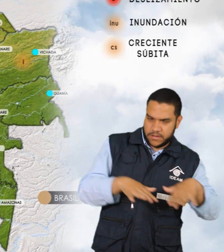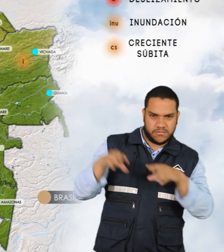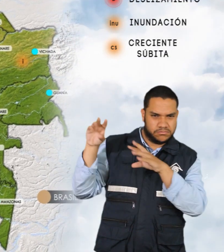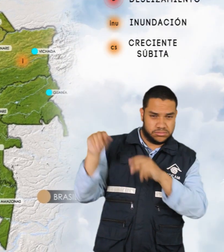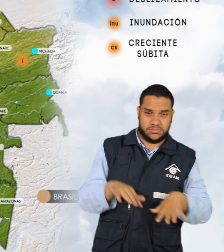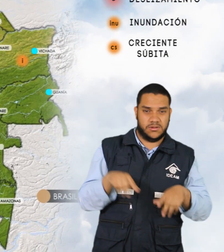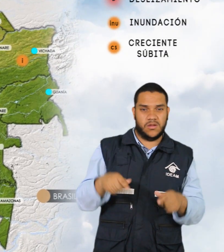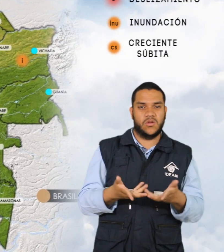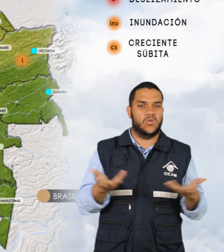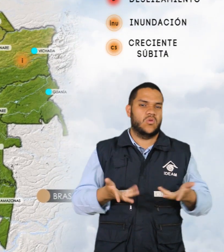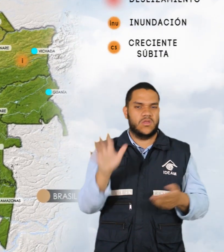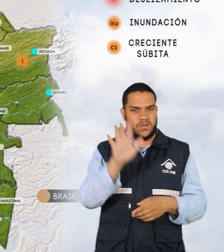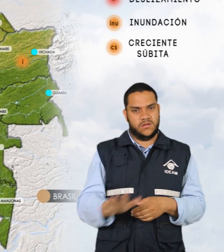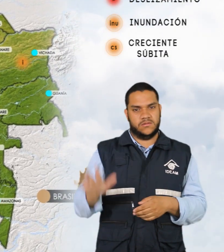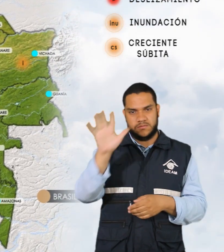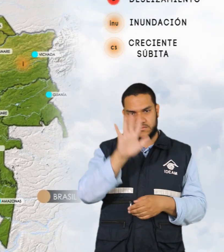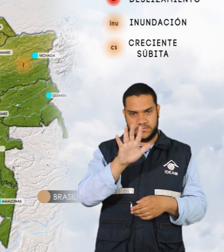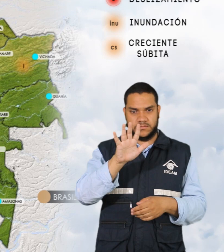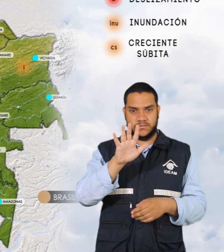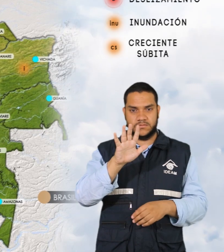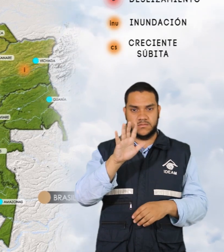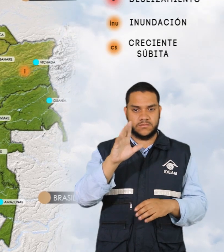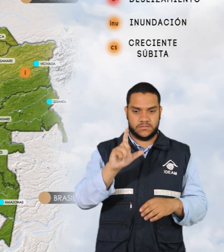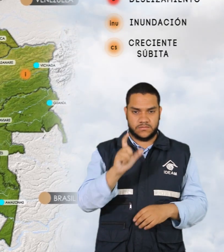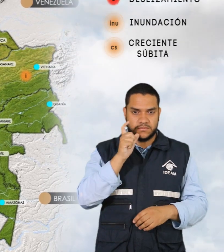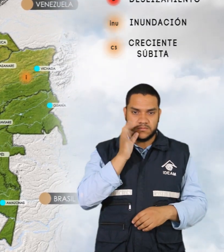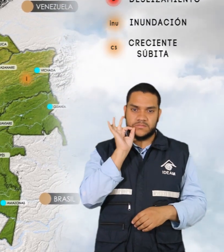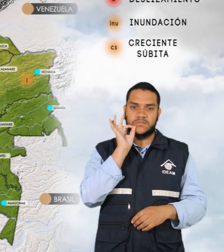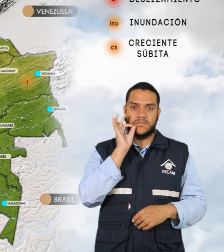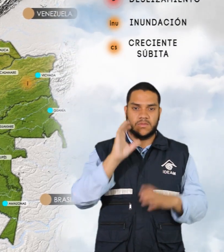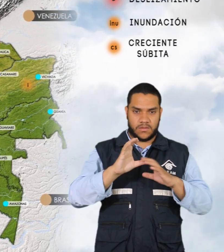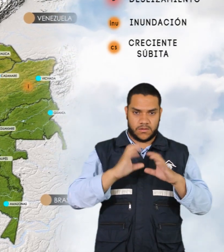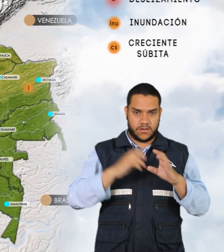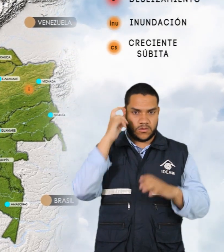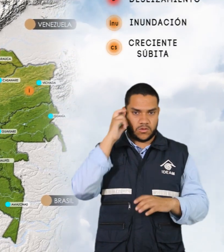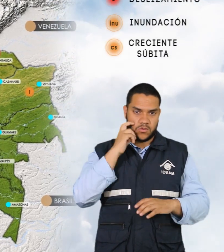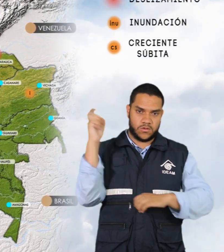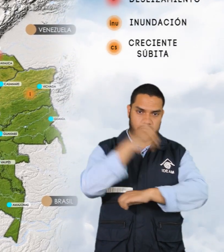inestables o de alta pendiente localizados en los departamentos de Caldas, Cauca, Chocó y Putumayo.